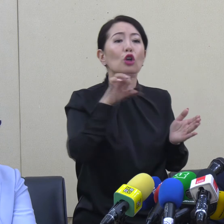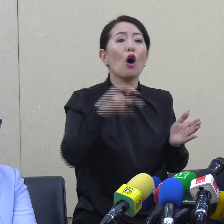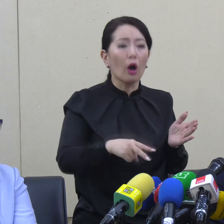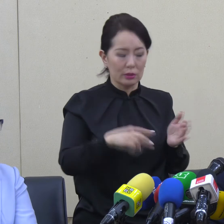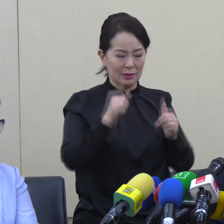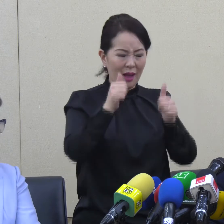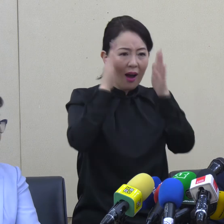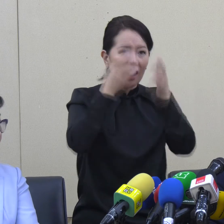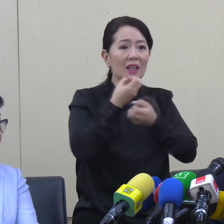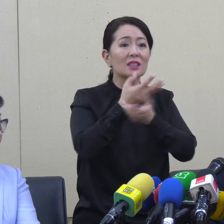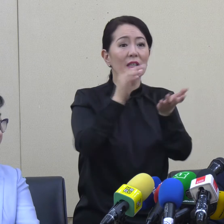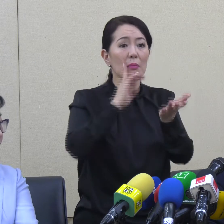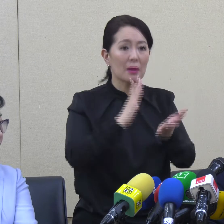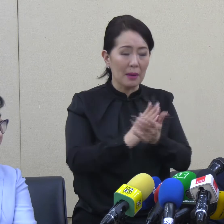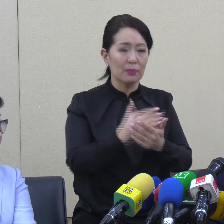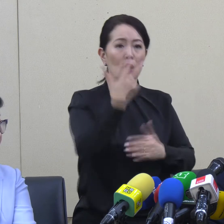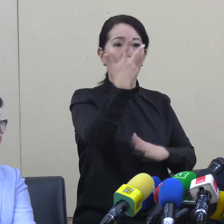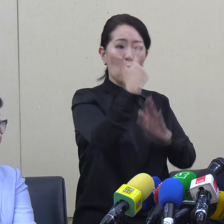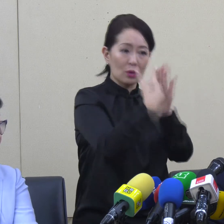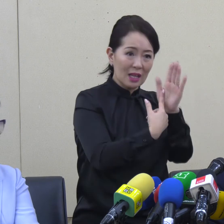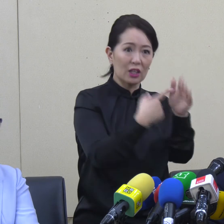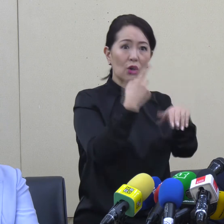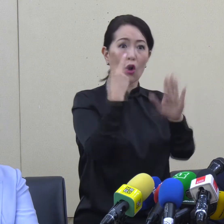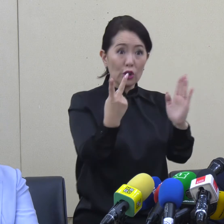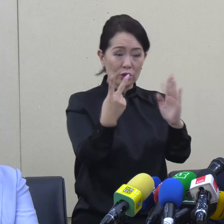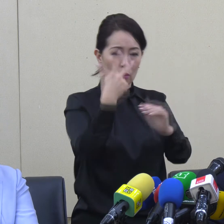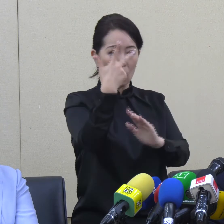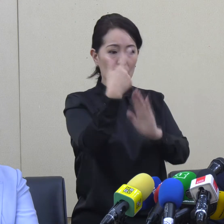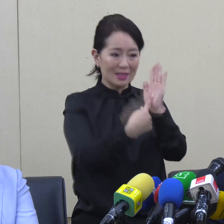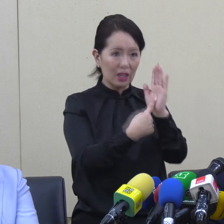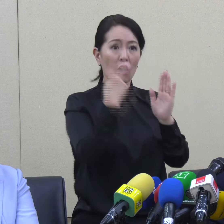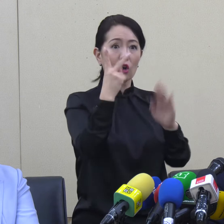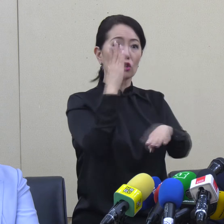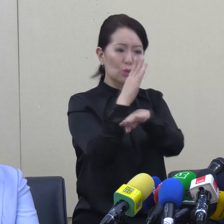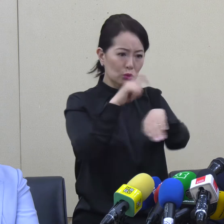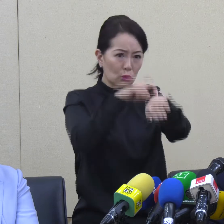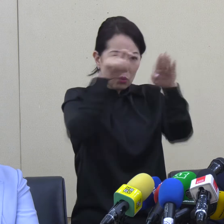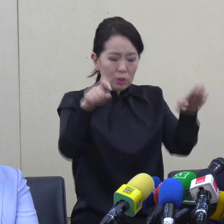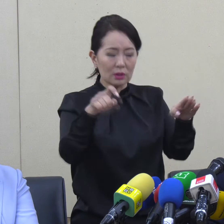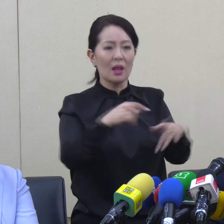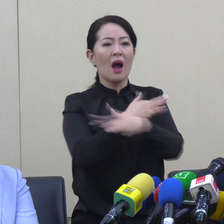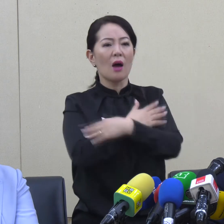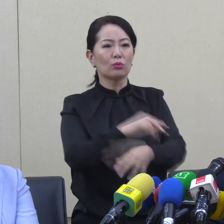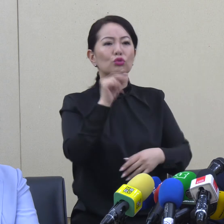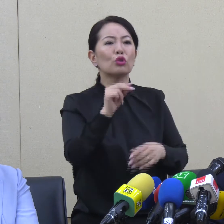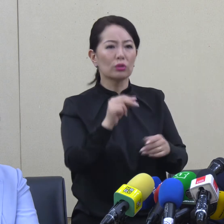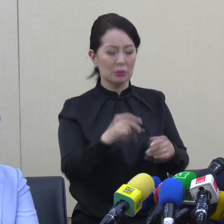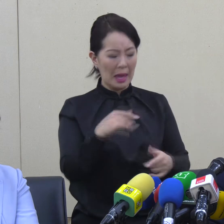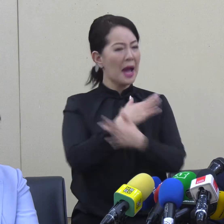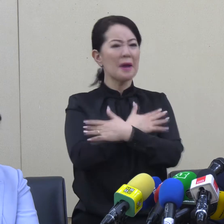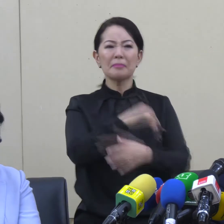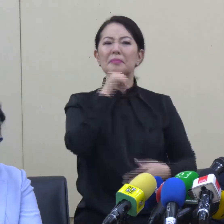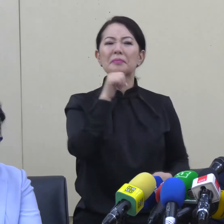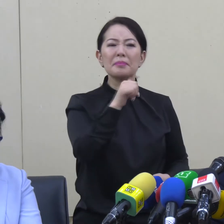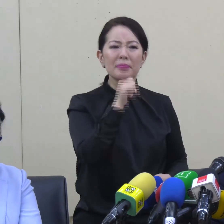байна. 3 сарын 2-ын хүртэл тэ амралт чөлөө өгсөн. Энэ бол амралт биш,